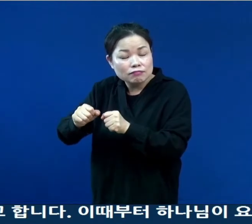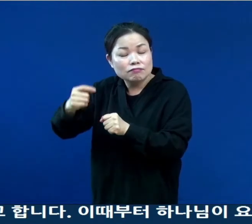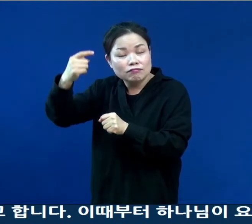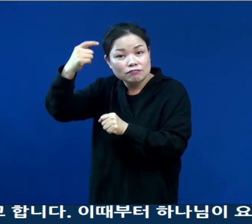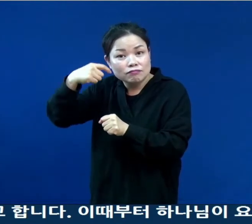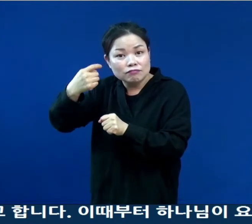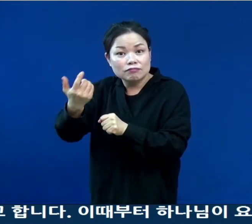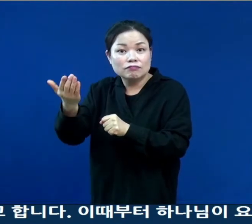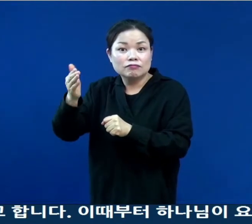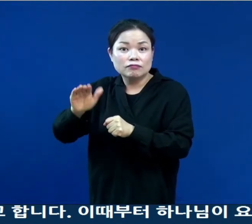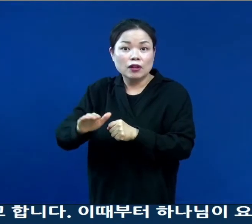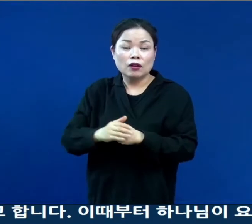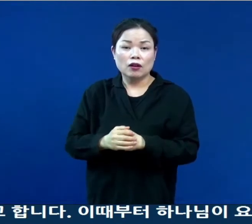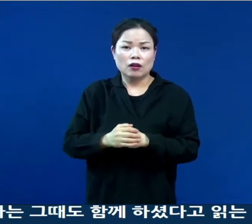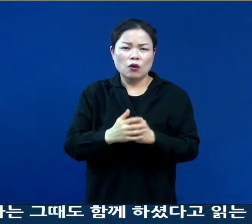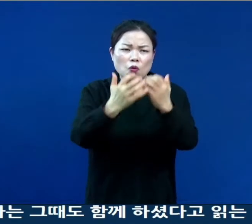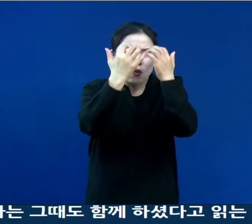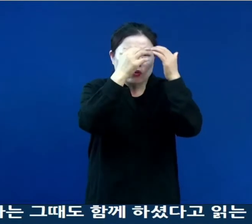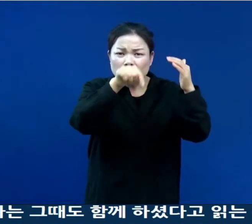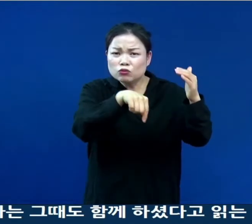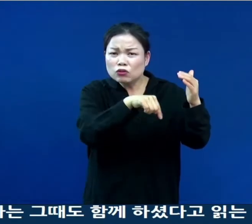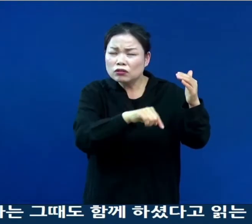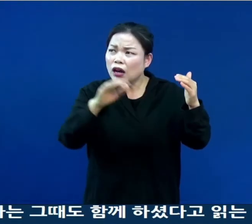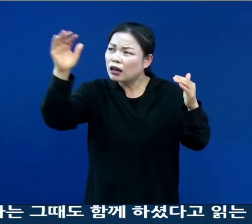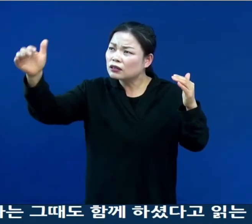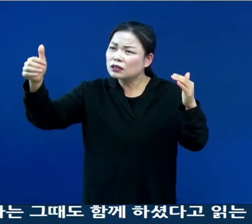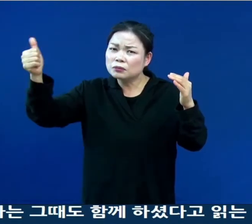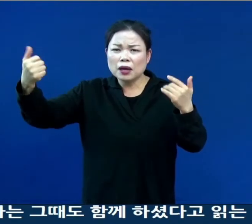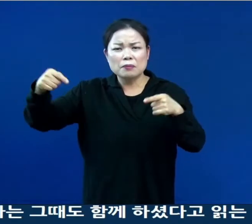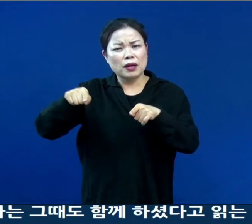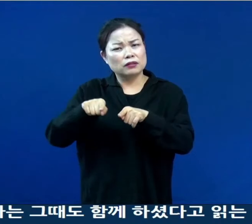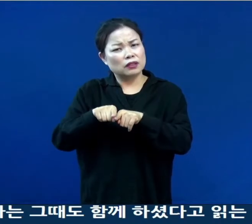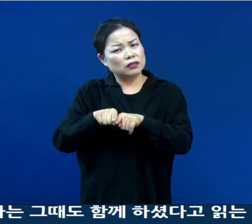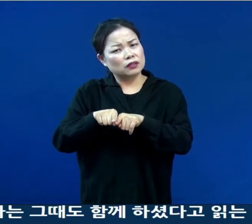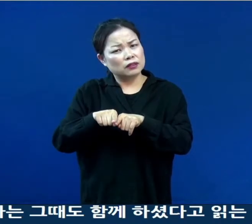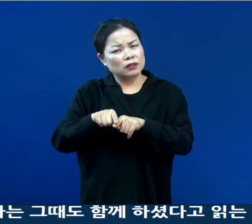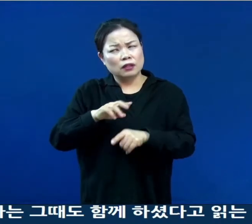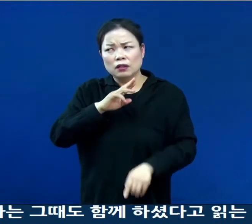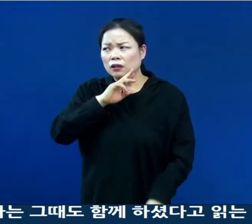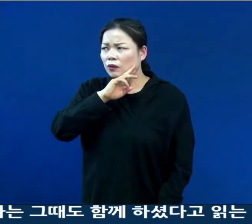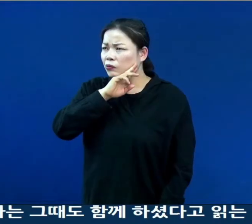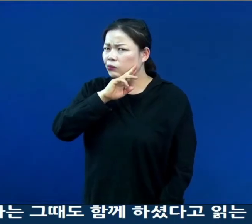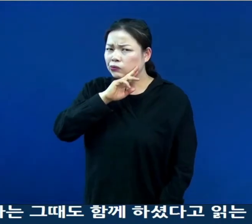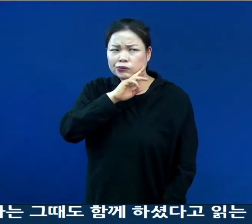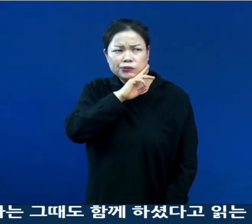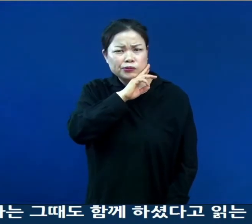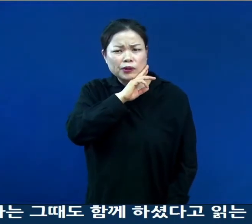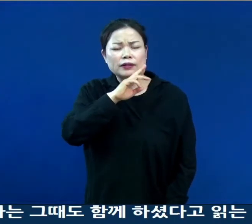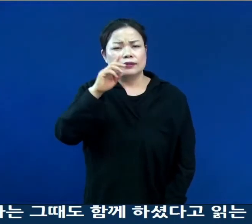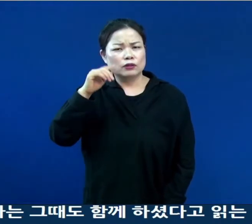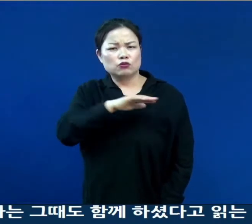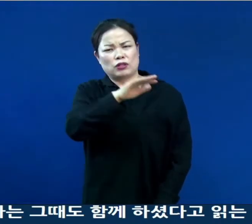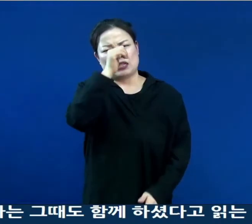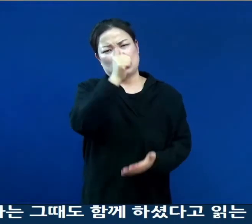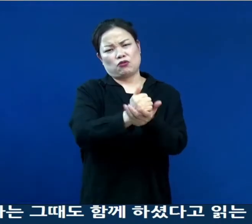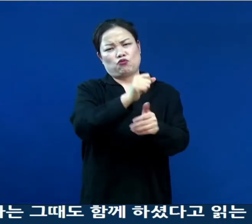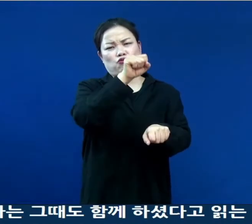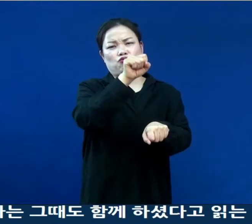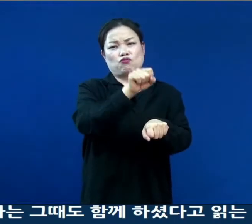여깁니다. 그런데 고난 중에는 하나님의 함께 하심을 의심하게 만듭니다. 이것이 우리의